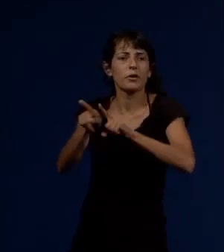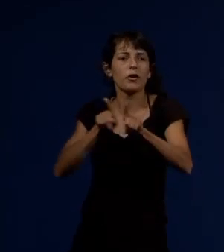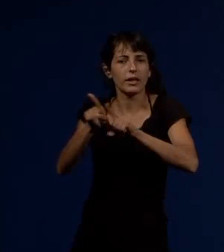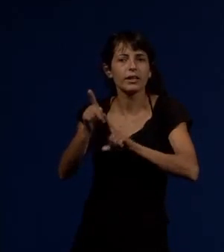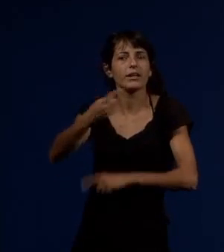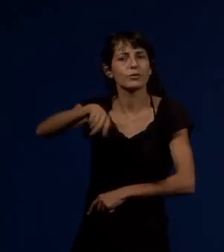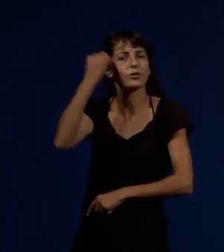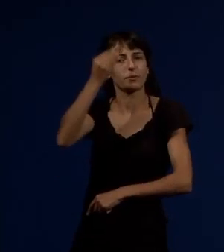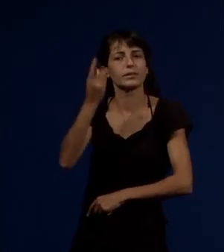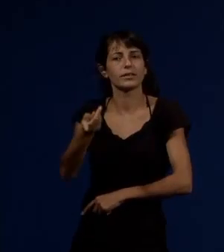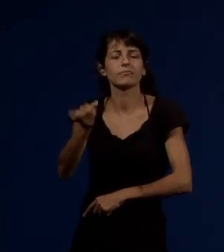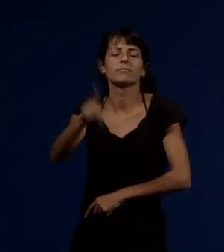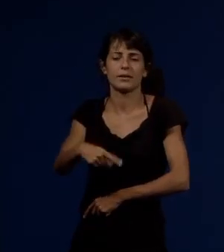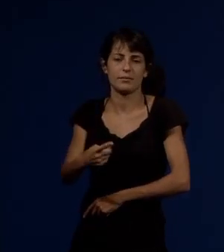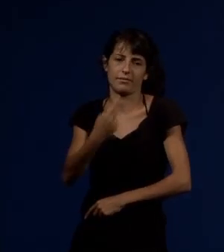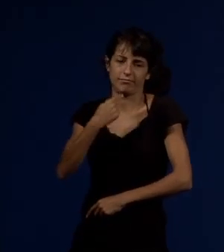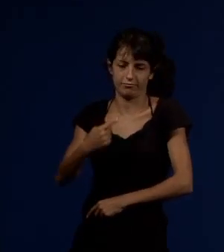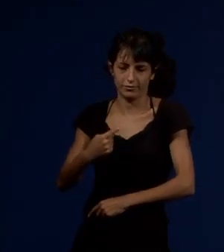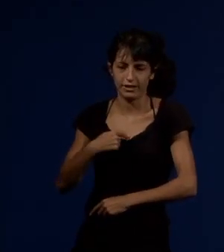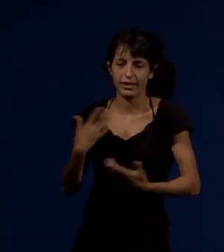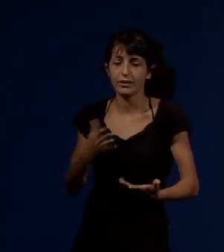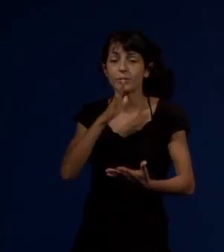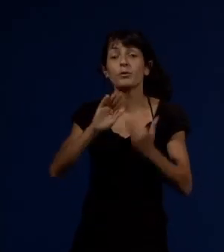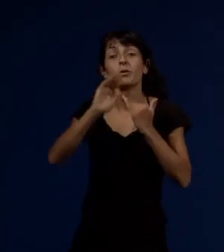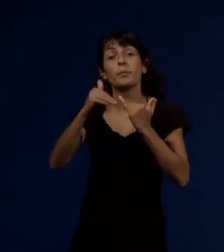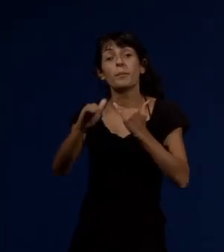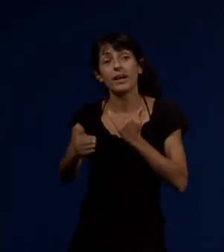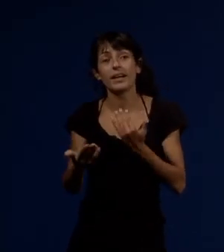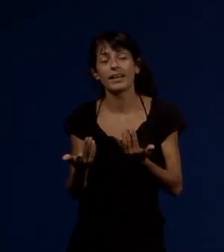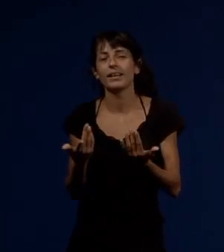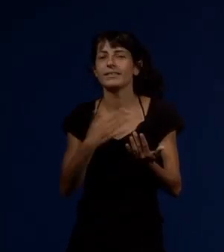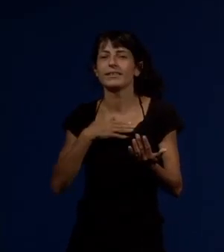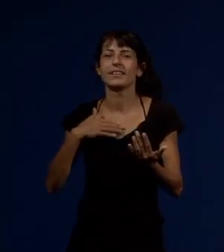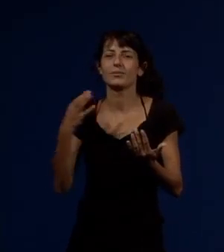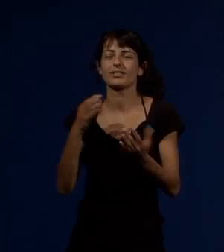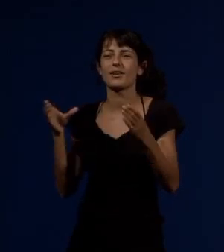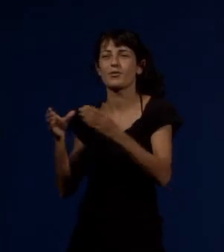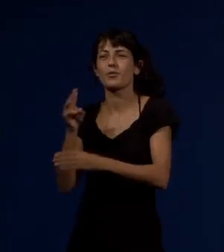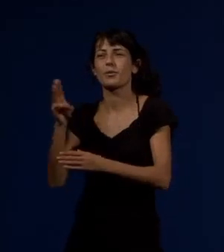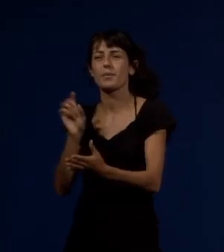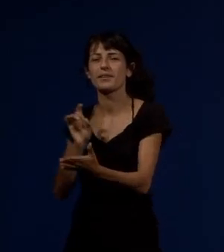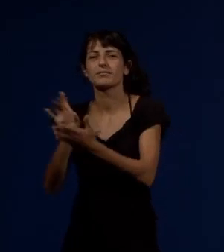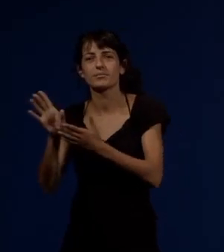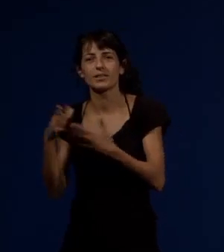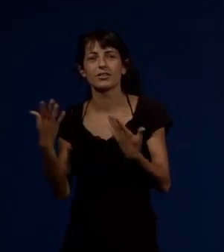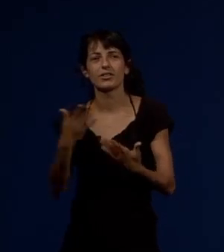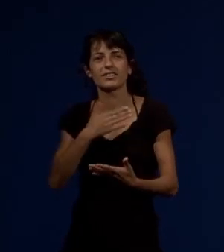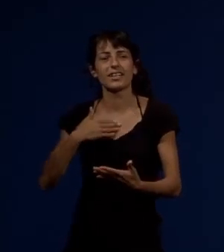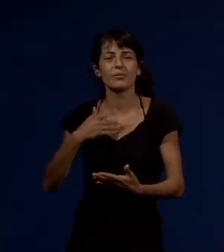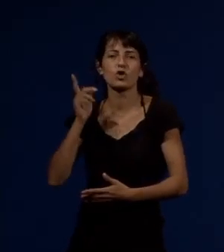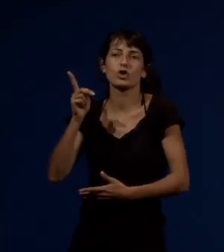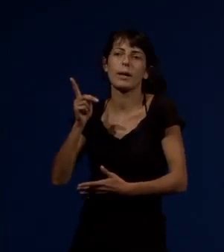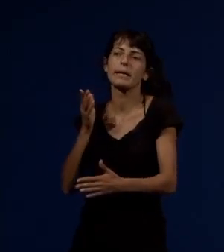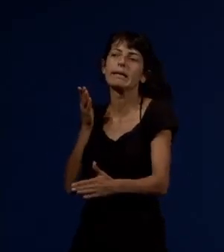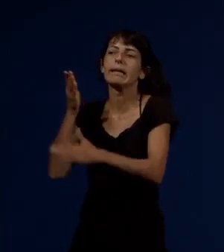é en Marea. En Marea é que as persoas que queremos deter esta destrucción do Partido Popular non só vayamos o 25 a votalos